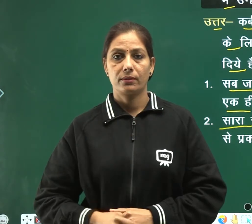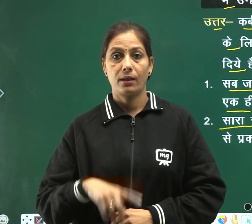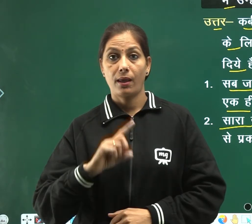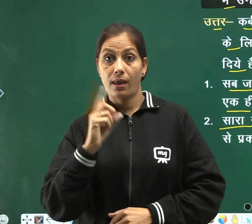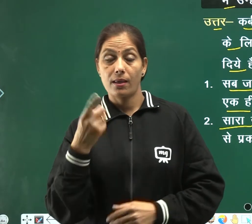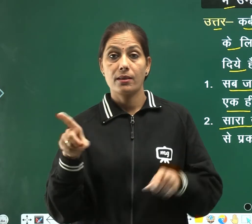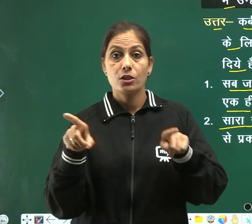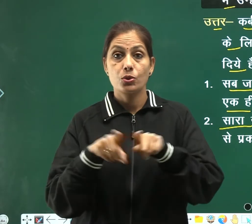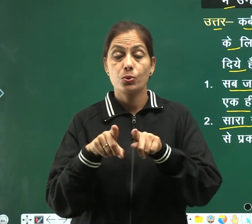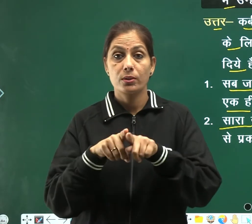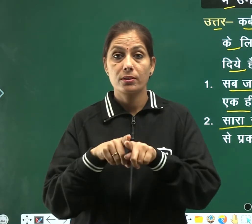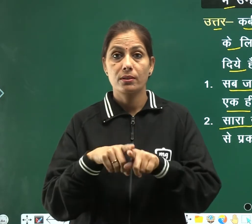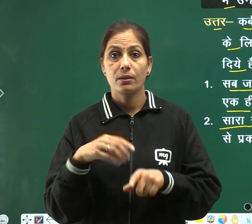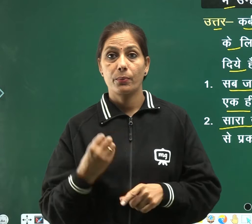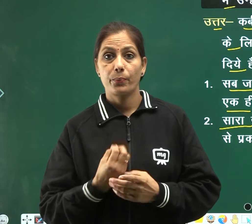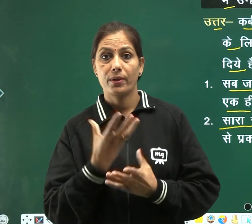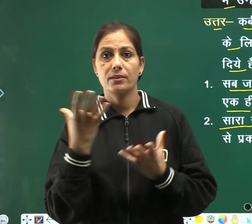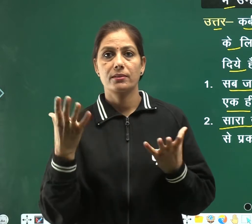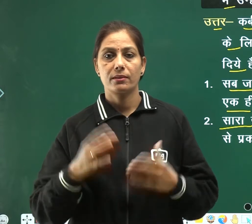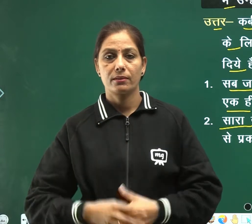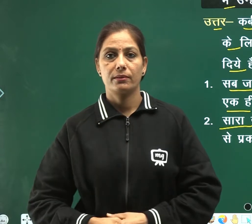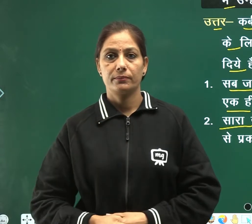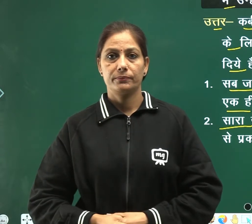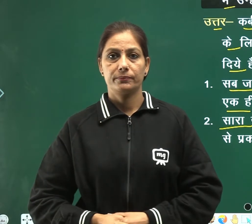एक ही ज्योति से प्रकाशित है,